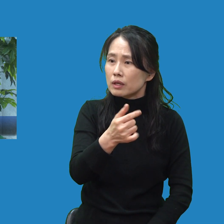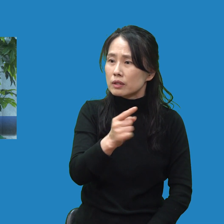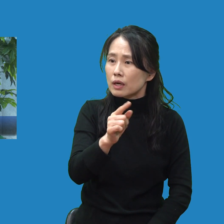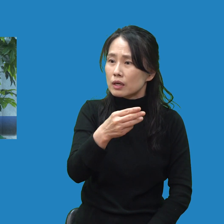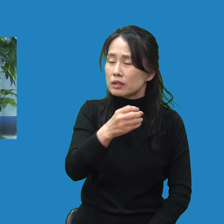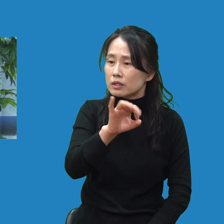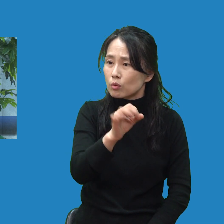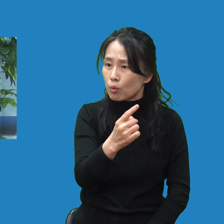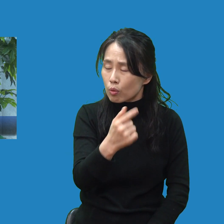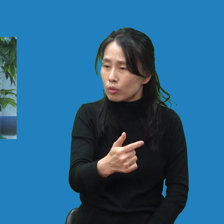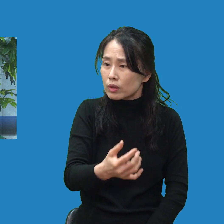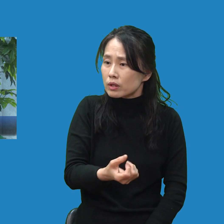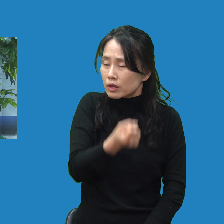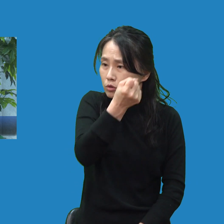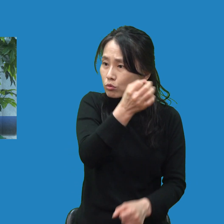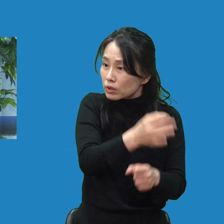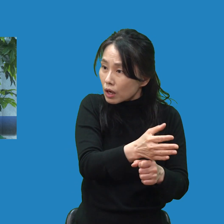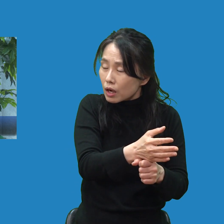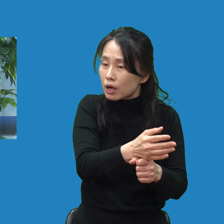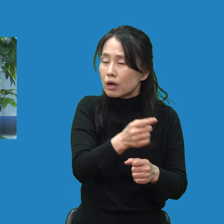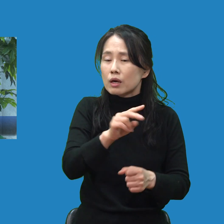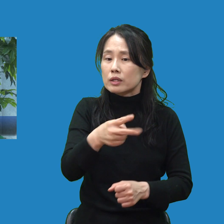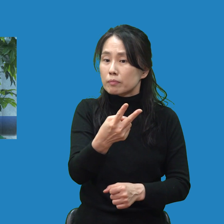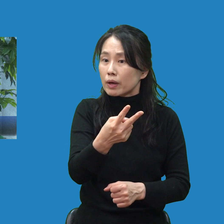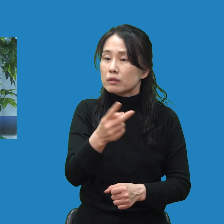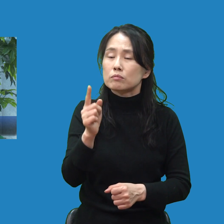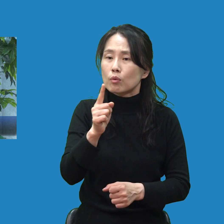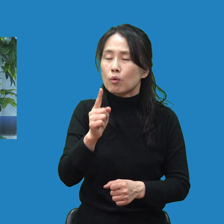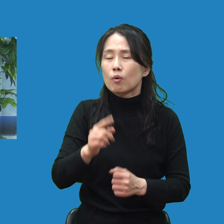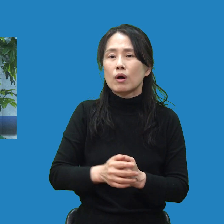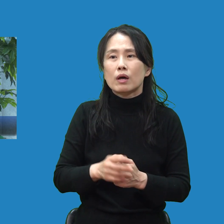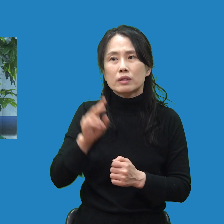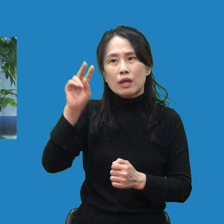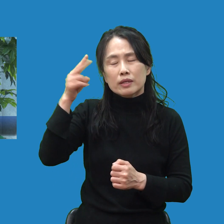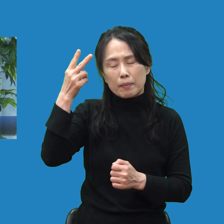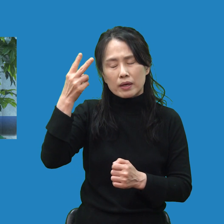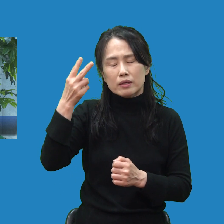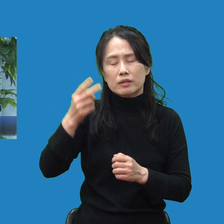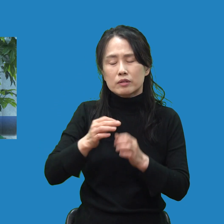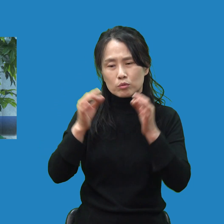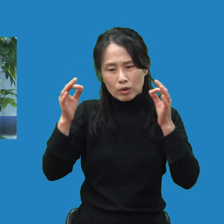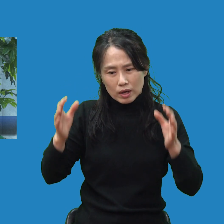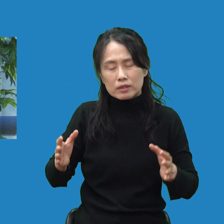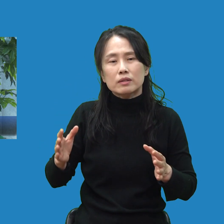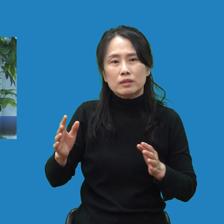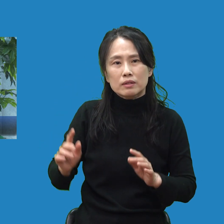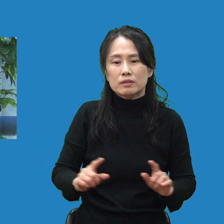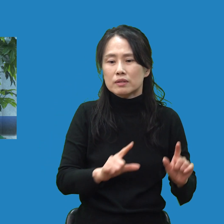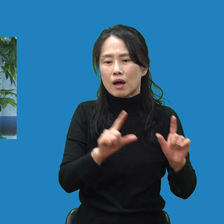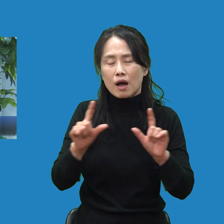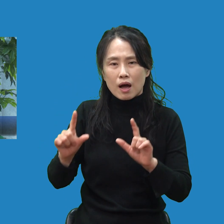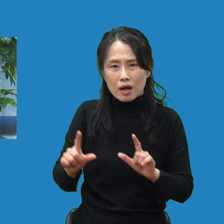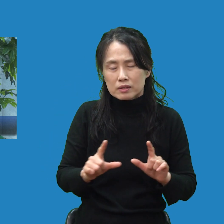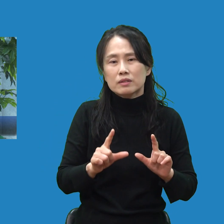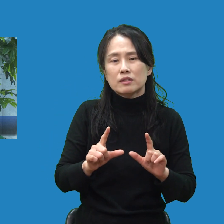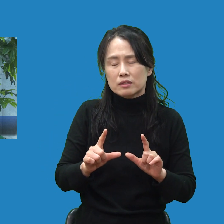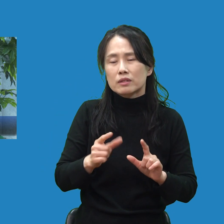200일의 품삯이에요. 1년 연봉의 한 3분의 2 되는 그런 돈이에요.